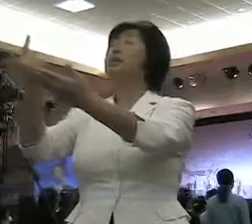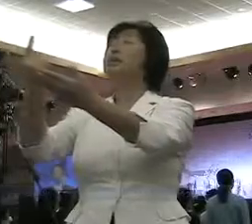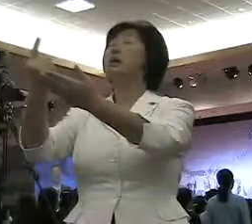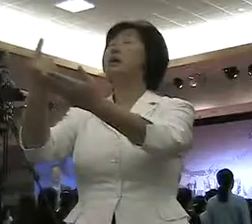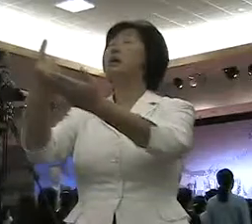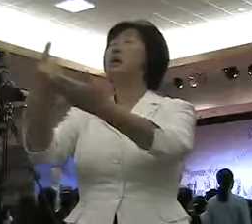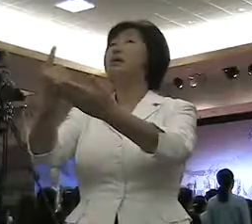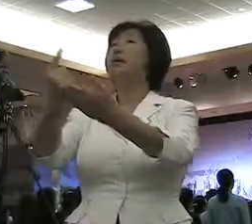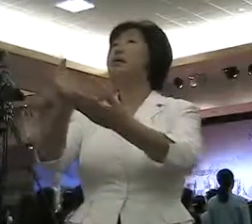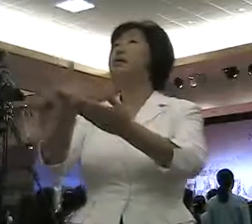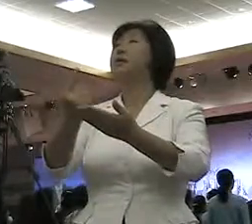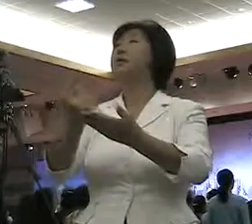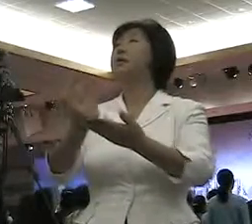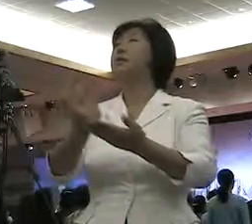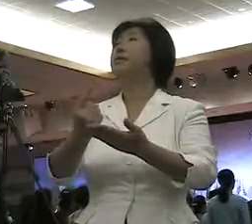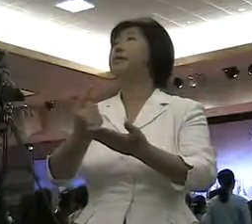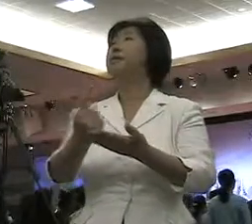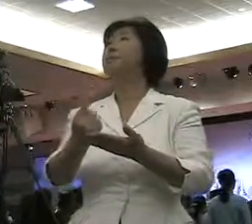임하시네.